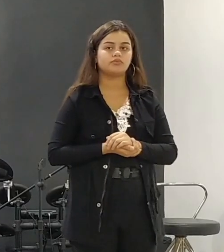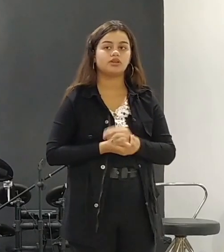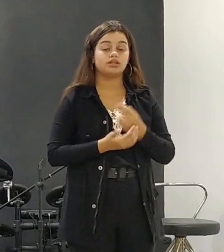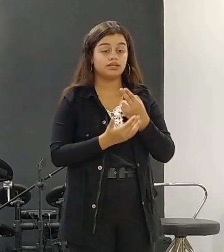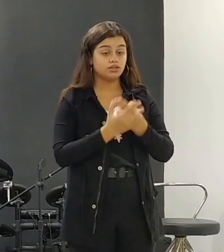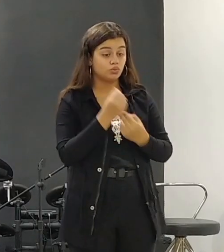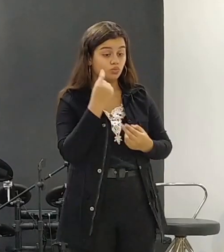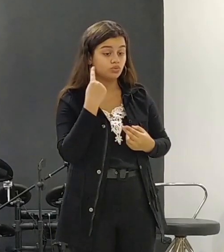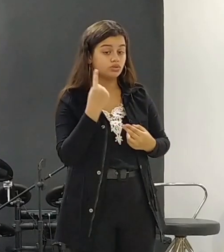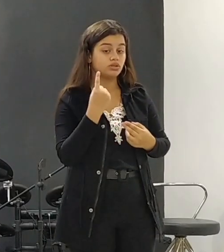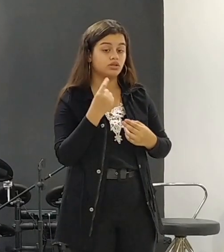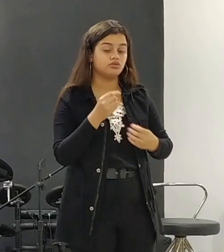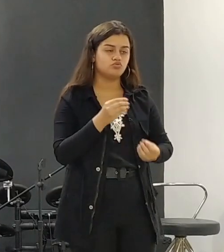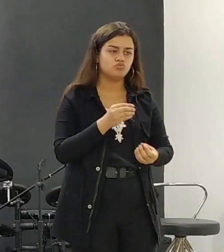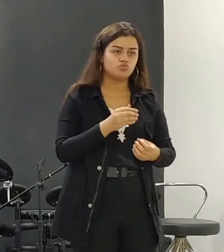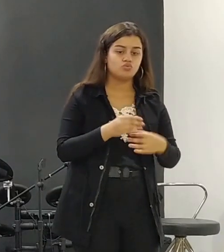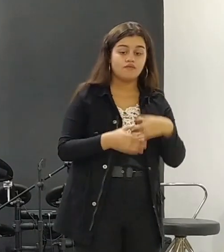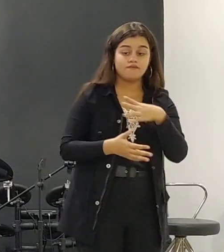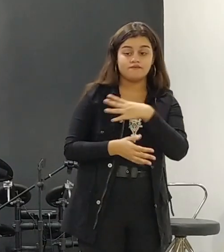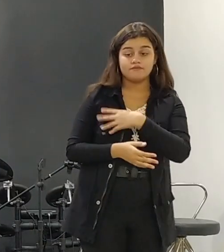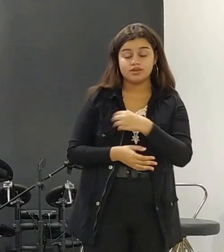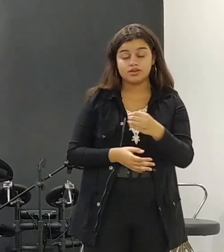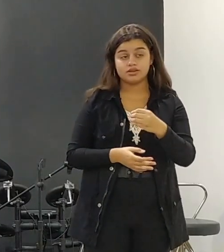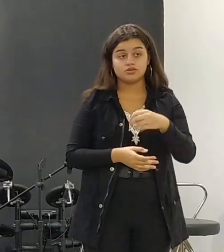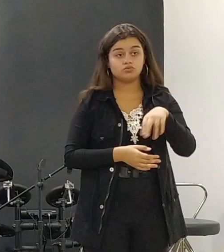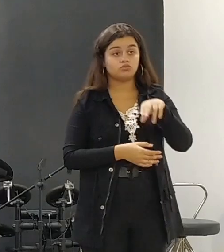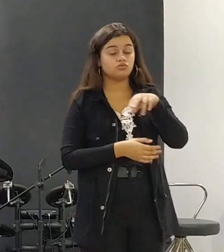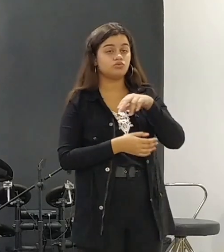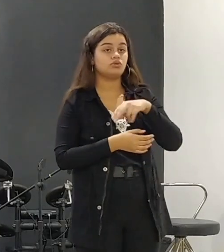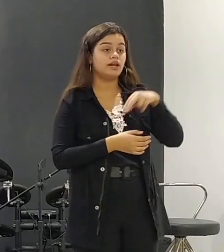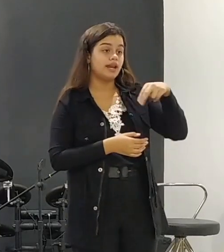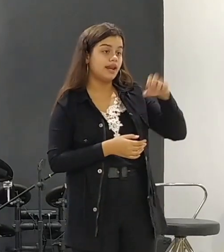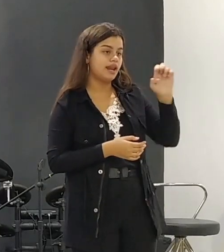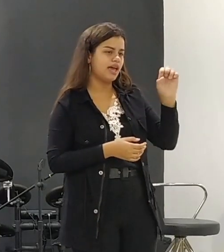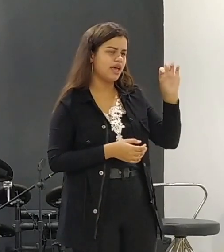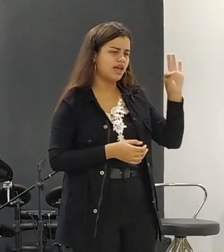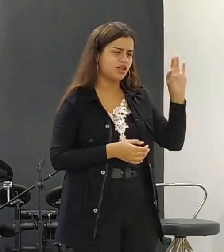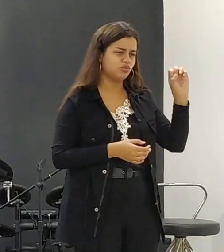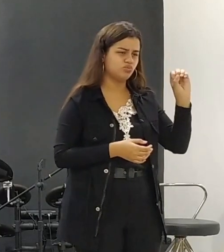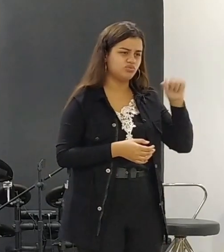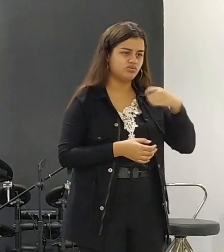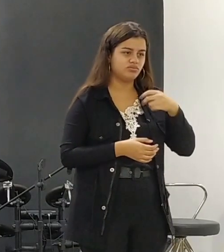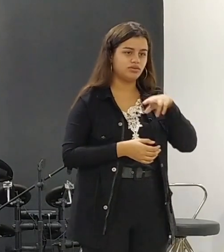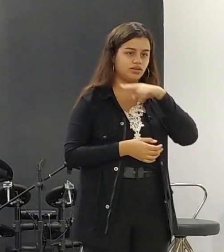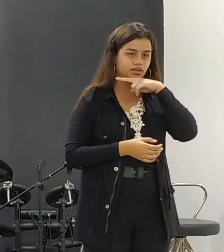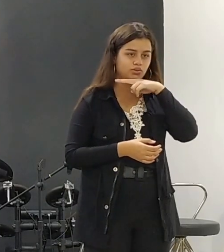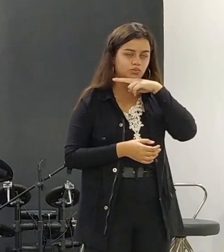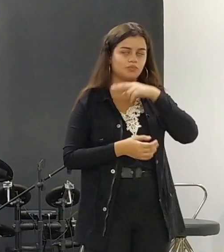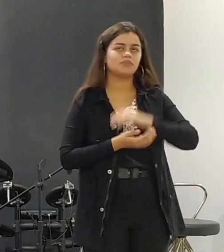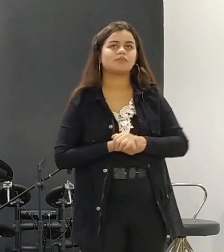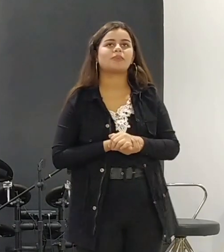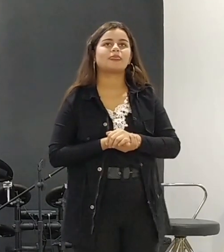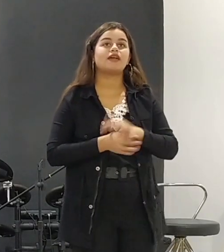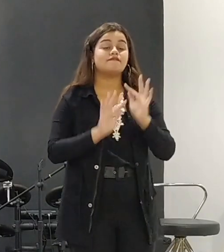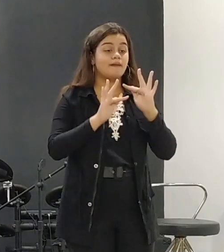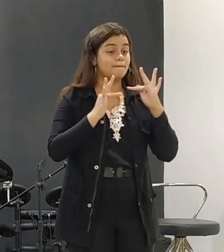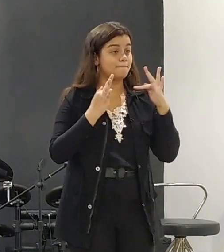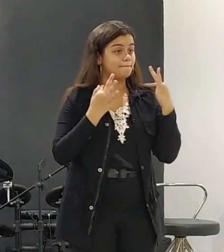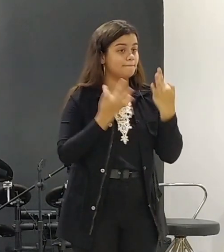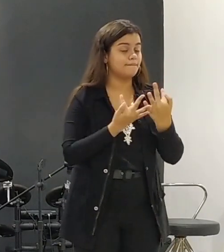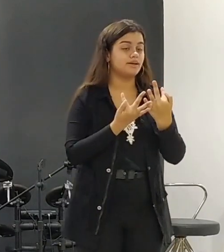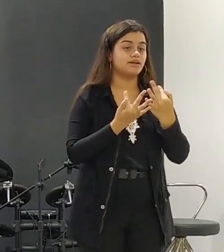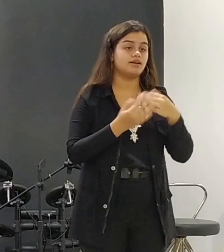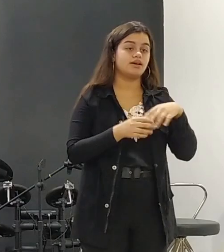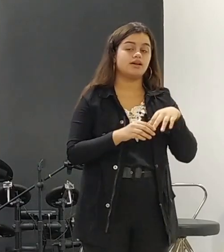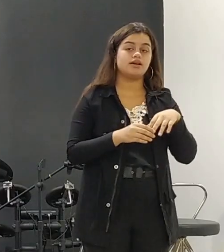dessa unicidade surgem filhos, netos, uma grande família. Aleluia. A família, ela é o